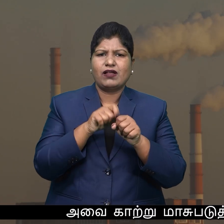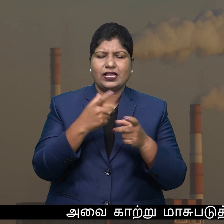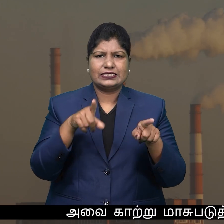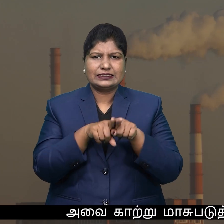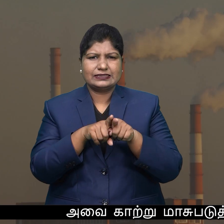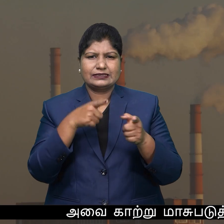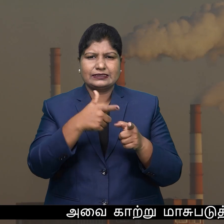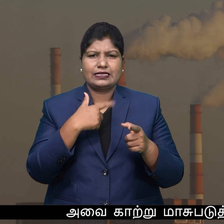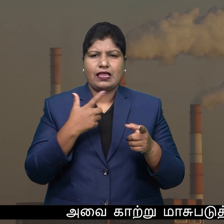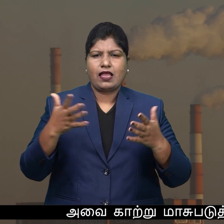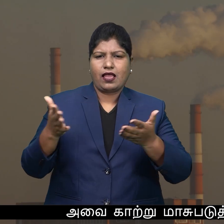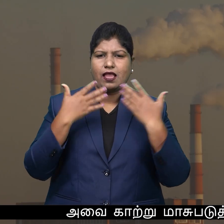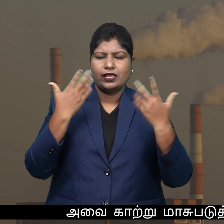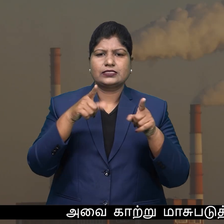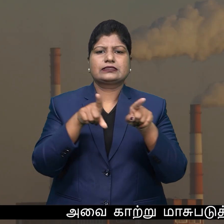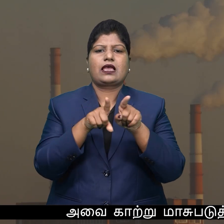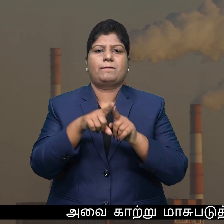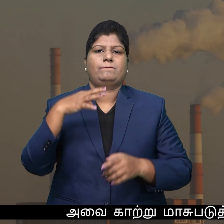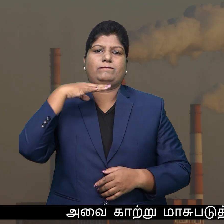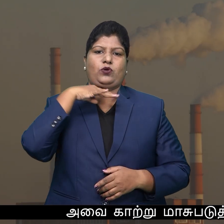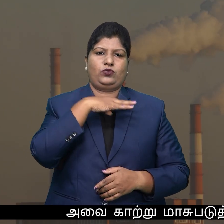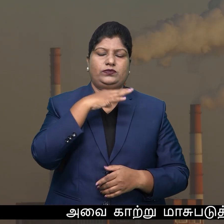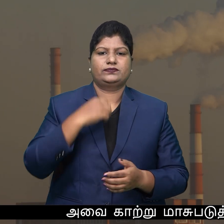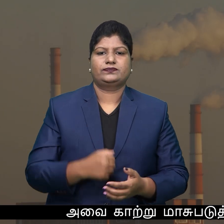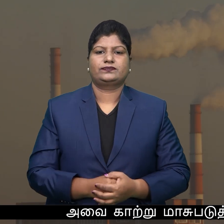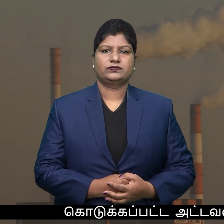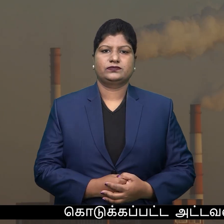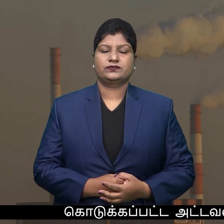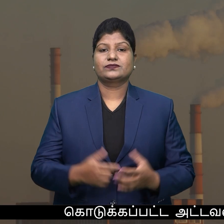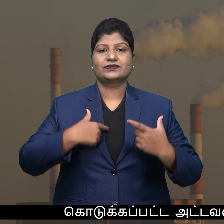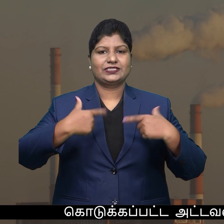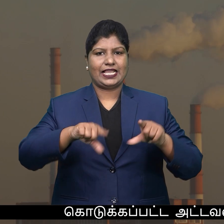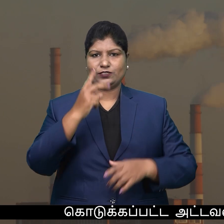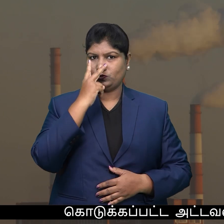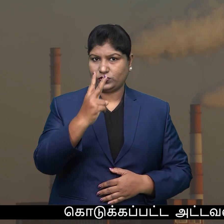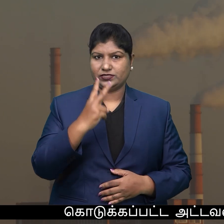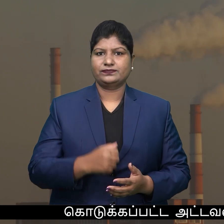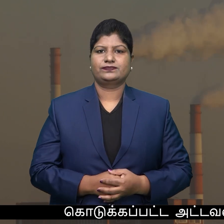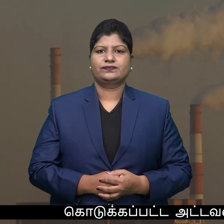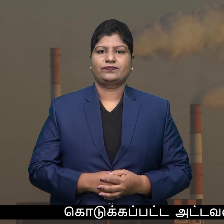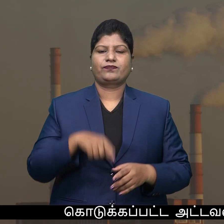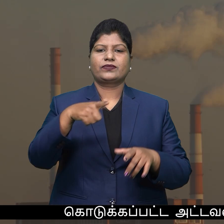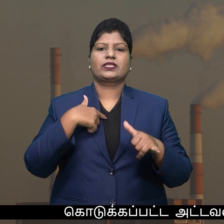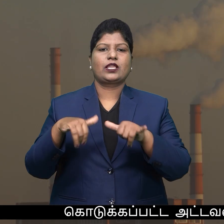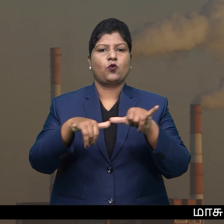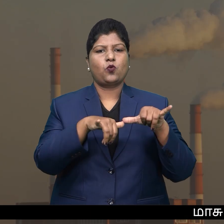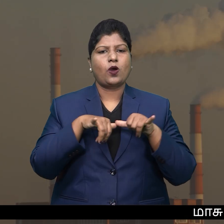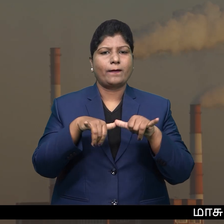அவை காற்று மாசுபடுத்திகளாக செயல்படுகின்றன. கொடுக்கப்பட்ட அட்டவணையில் பொதுவான காற்று